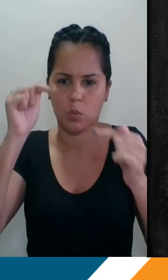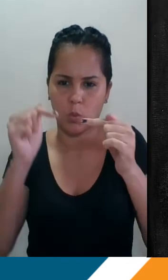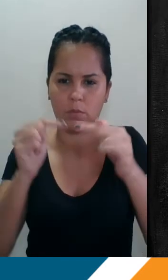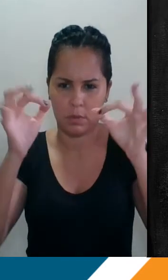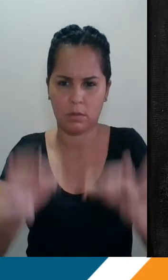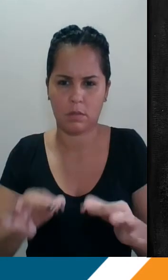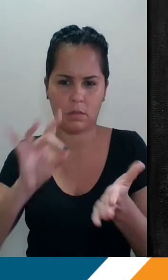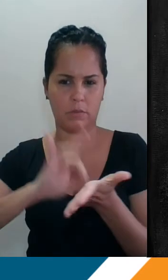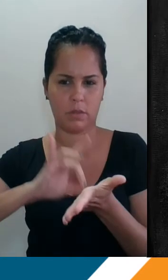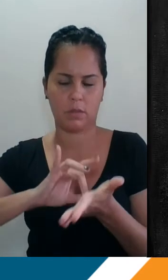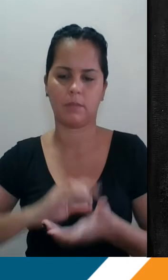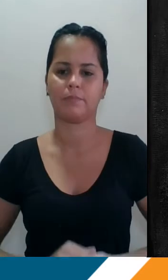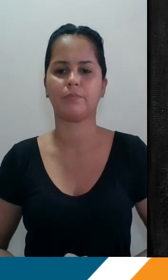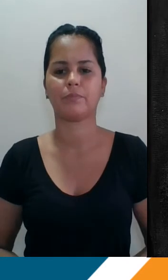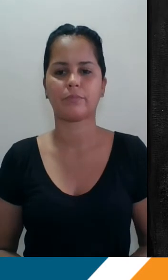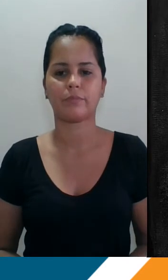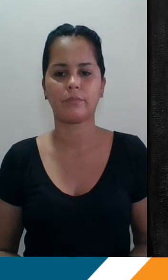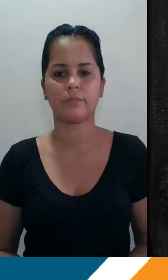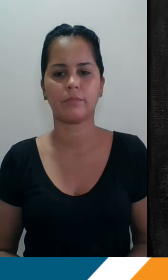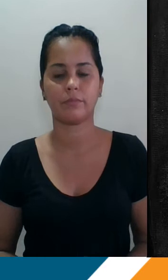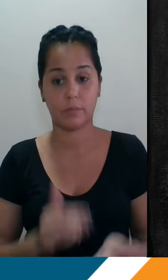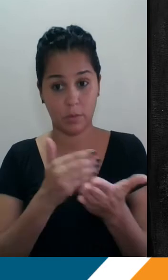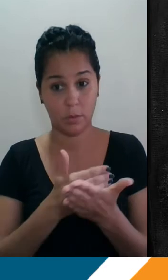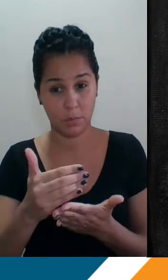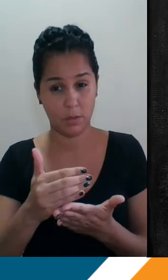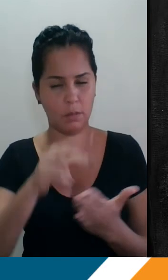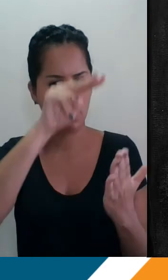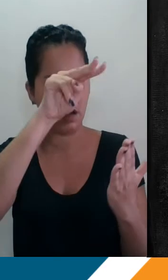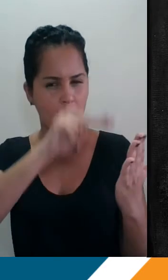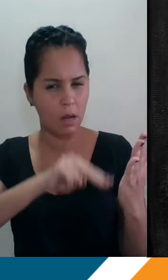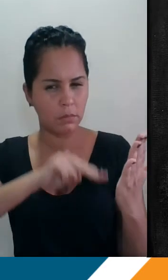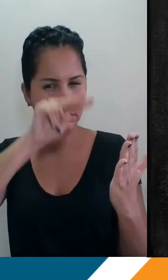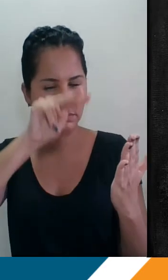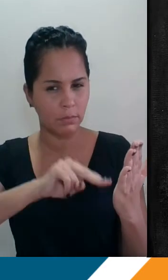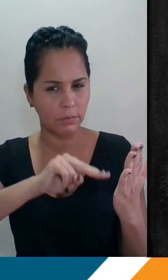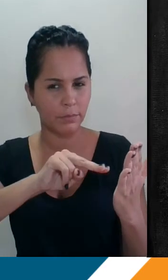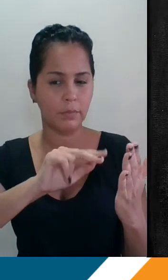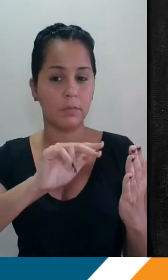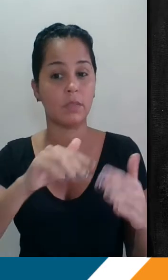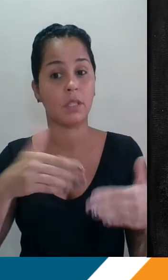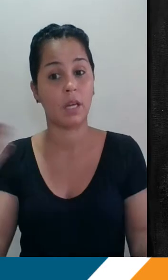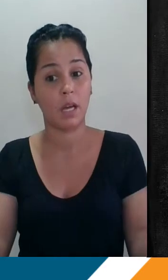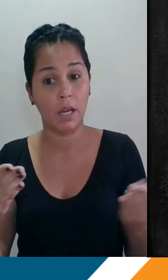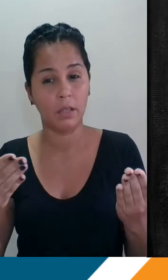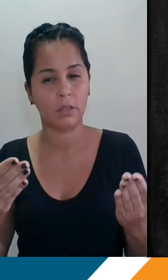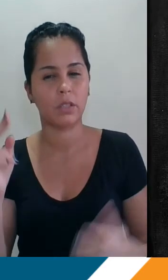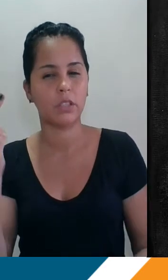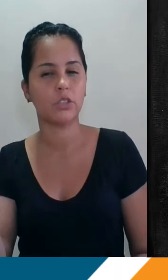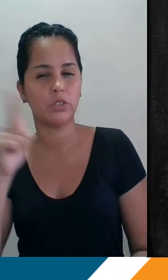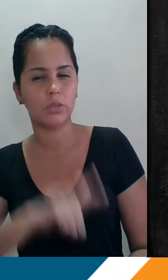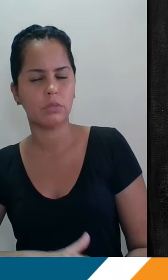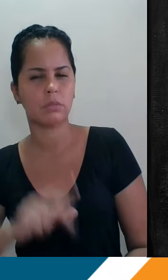que é a verdadeira. Então, a partir do momento que a gente leu a questão, o próximo passo é a gente novamente olhar o enunciado